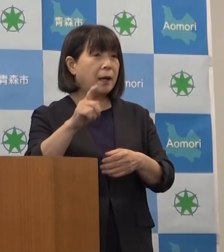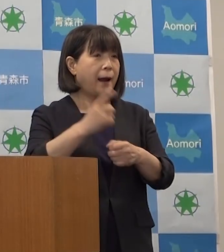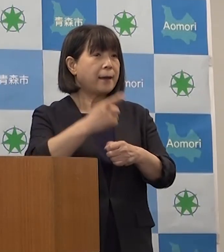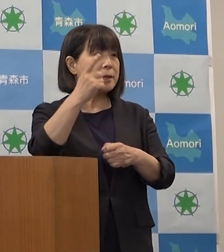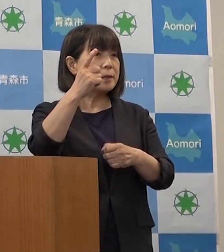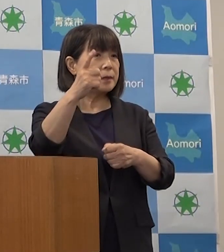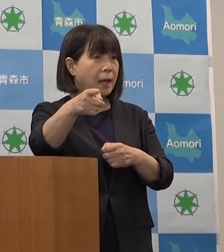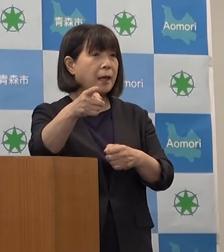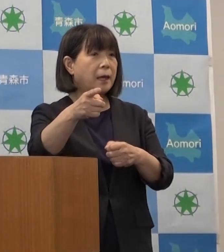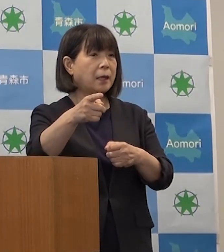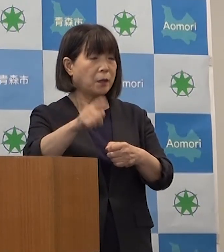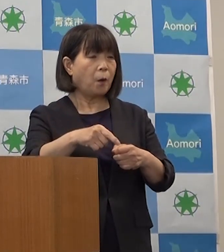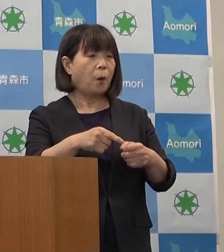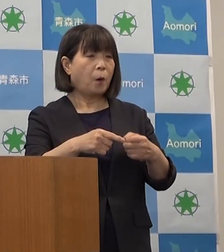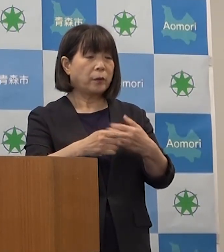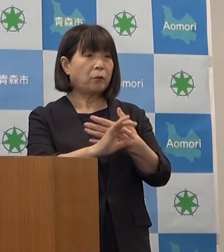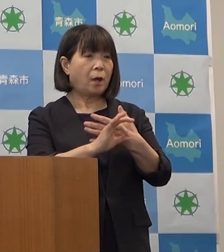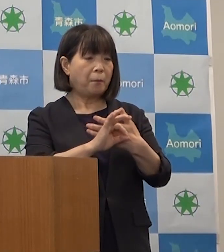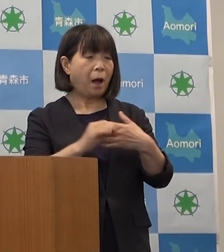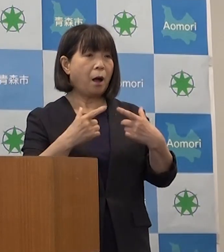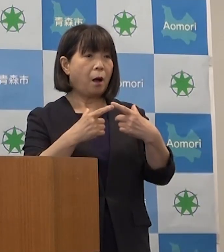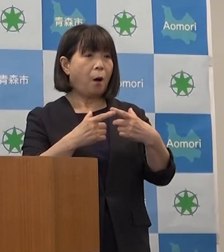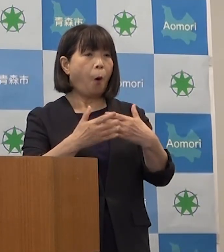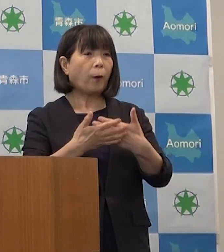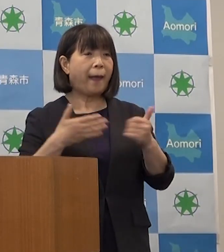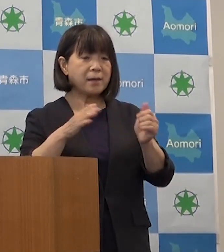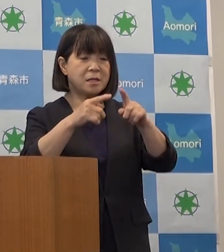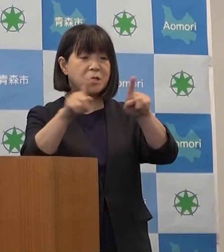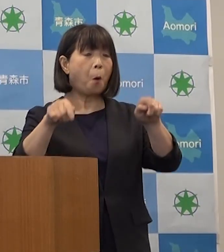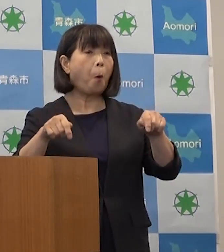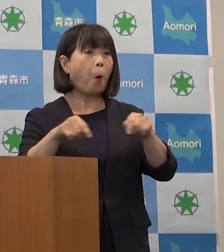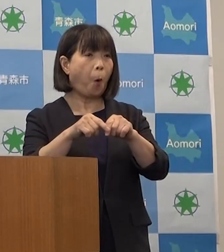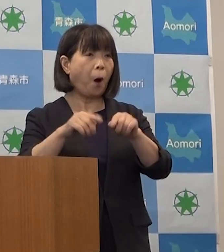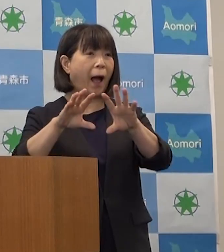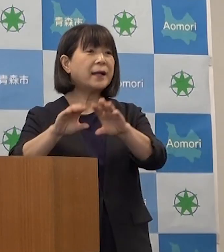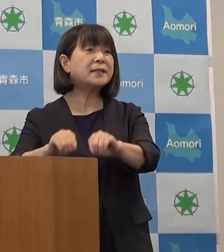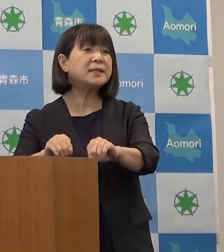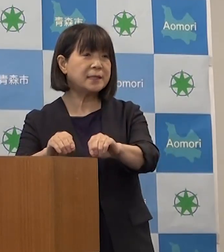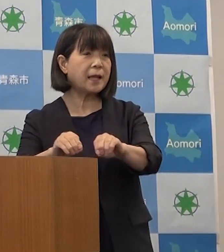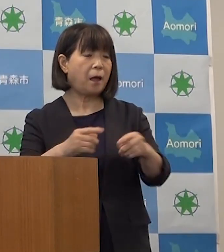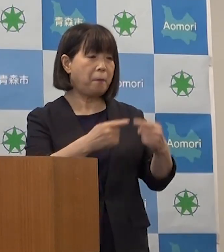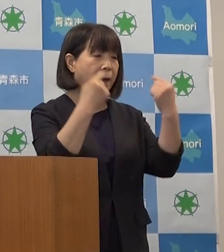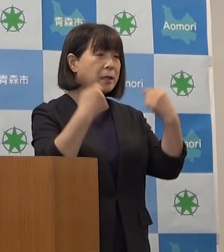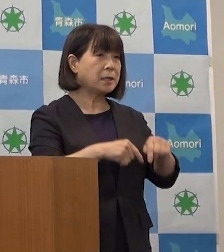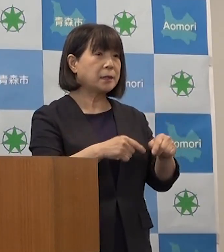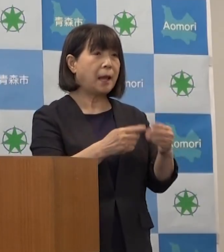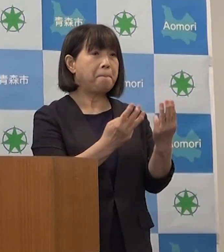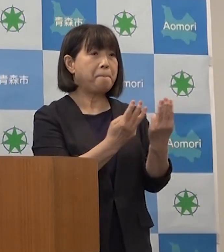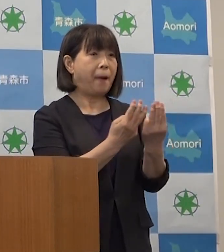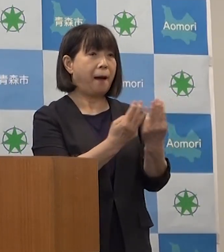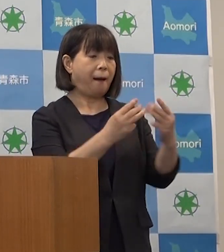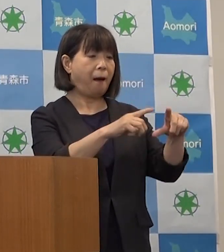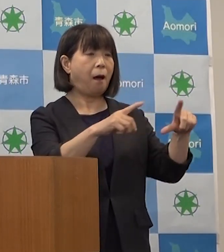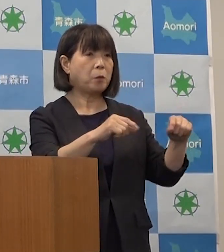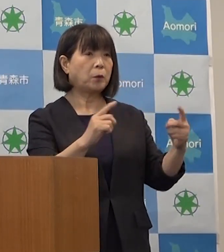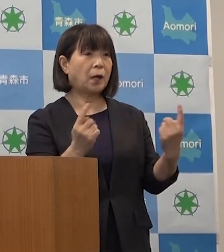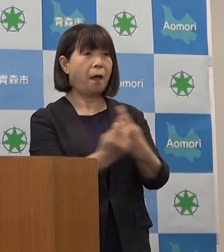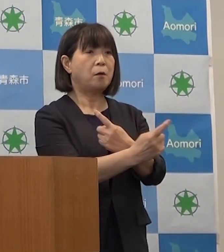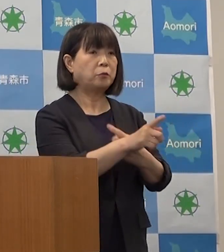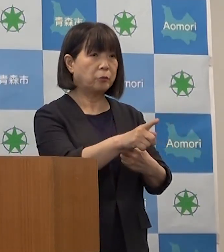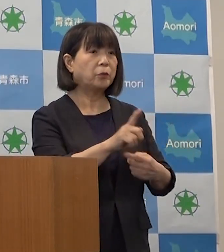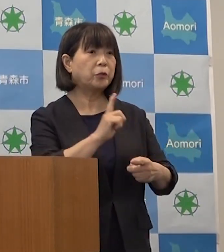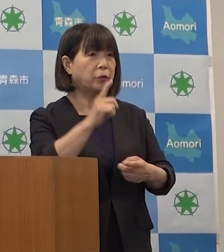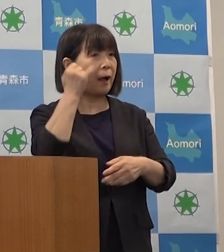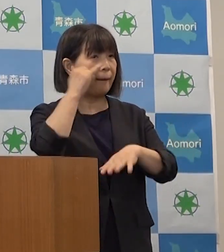現状の紙の保険証を廃止してですね、マイナ保険証にしようということで決めています、はい、ただインターネットを含めてです